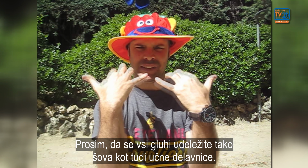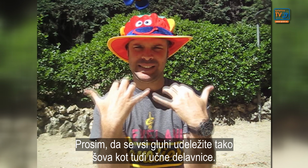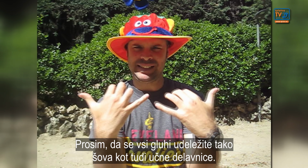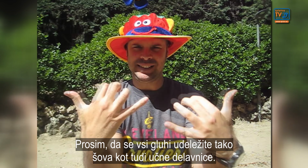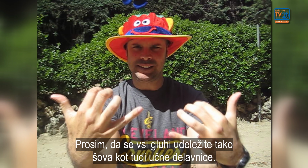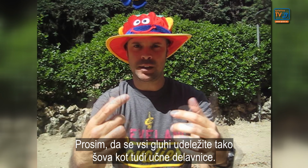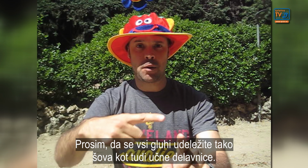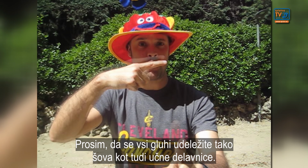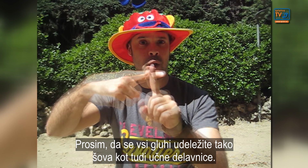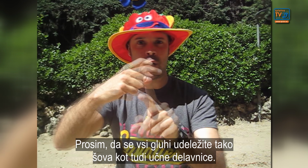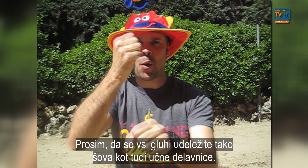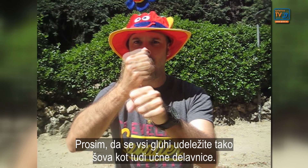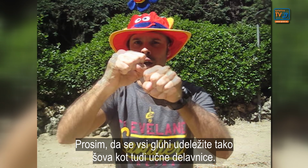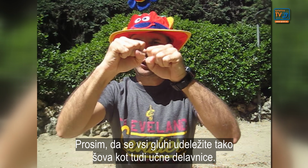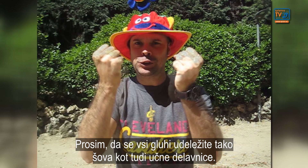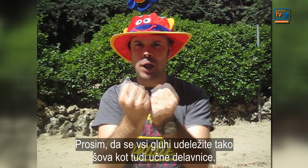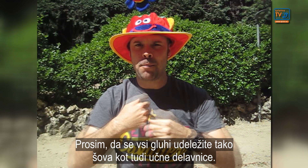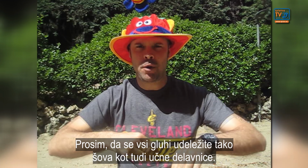Hrvatska